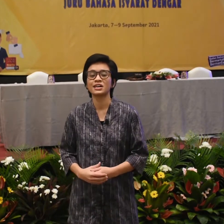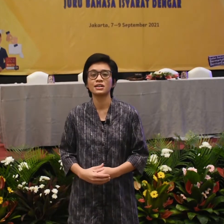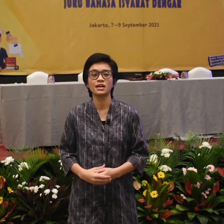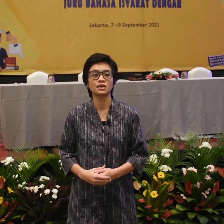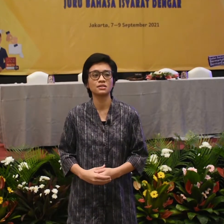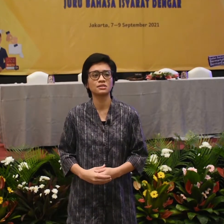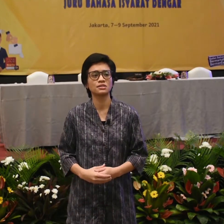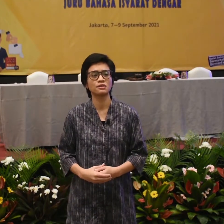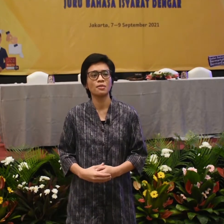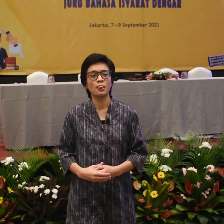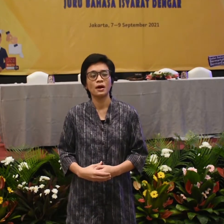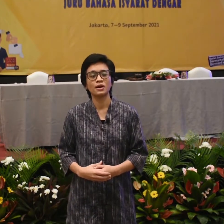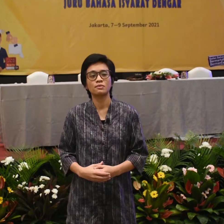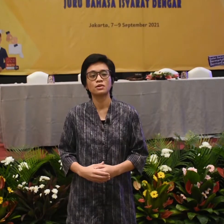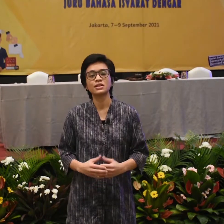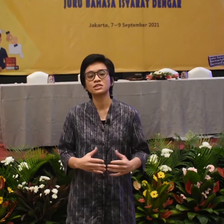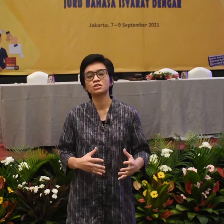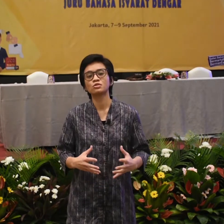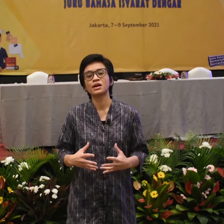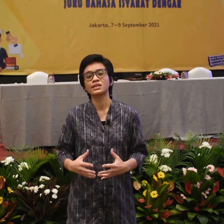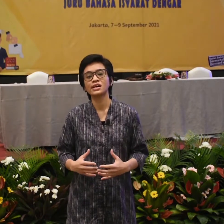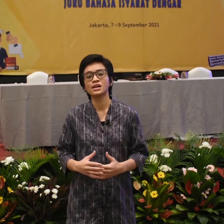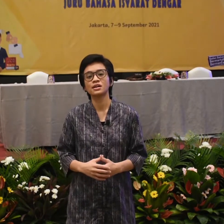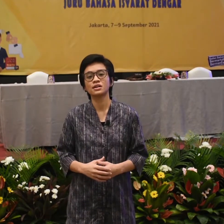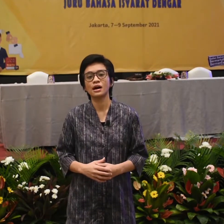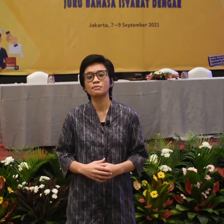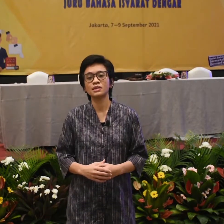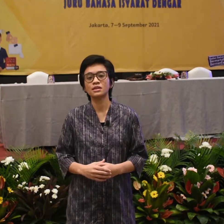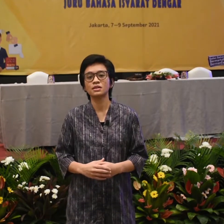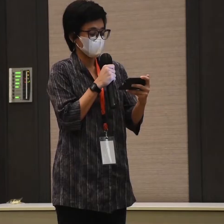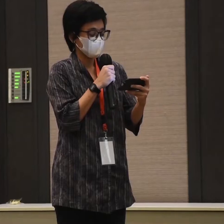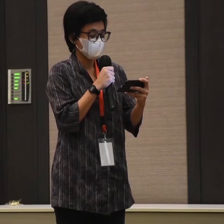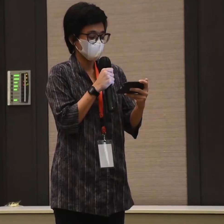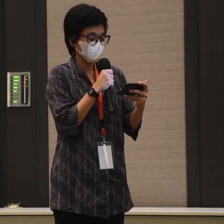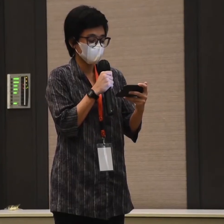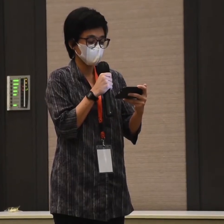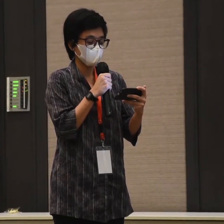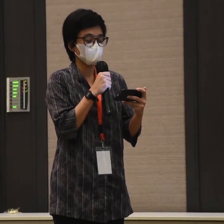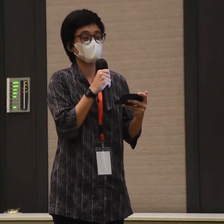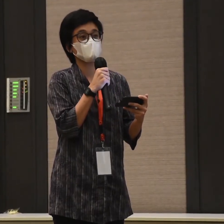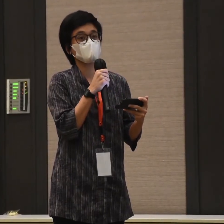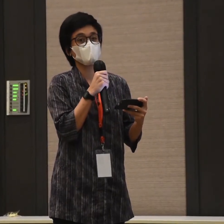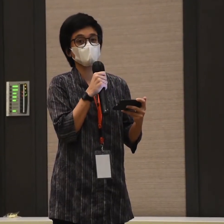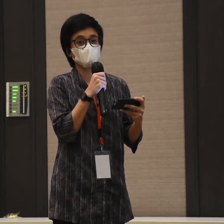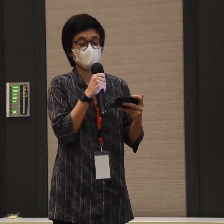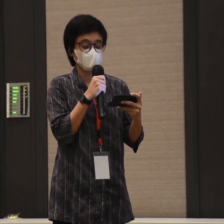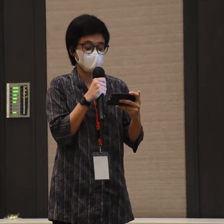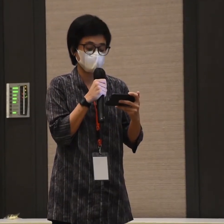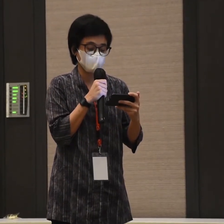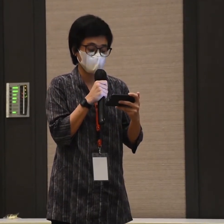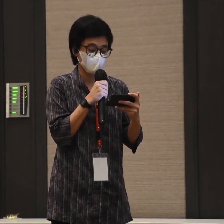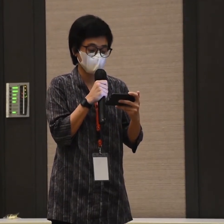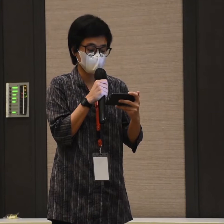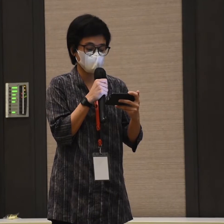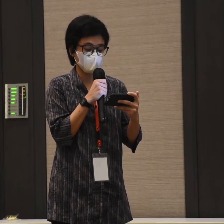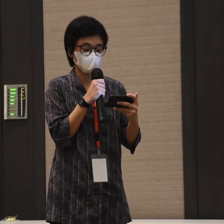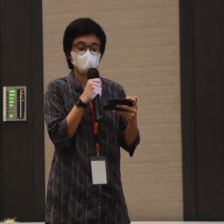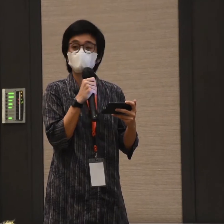Karena mungkin kecenderungannya kami lebih mudah menjuru bahasakan dari bahasa lisan ke bahasa isyarat, tetapi tidak dengan